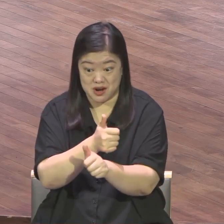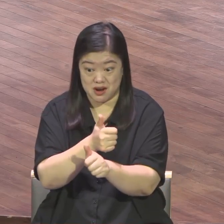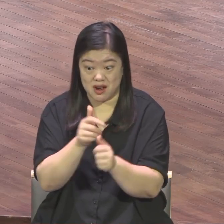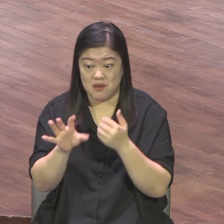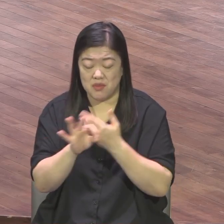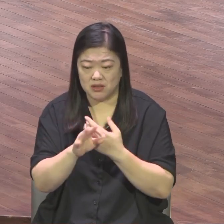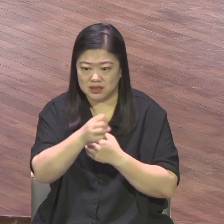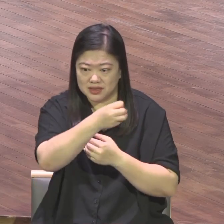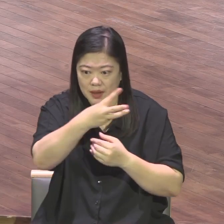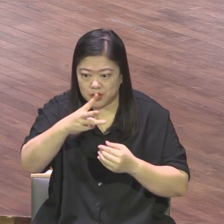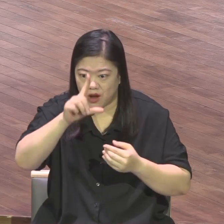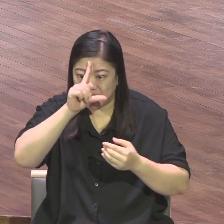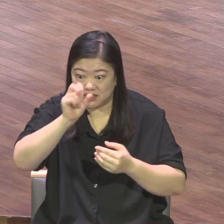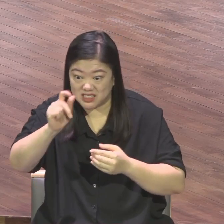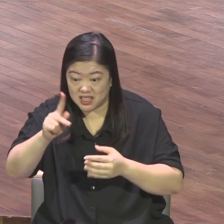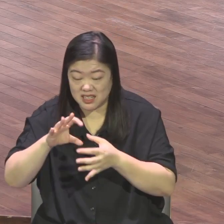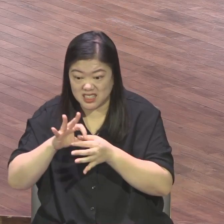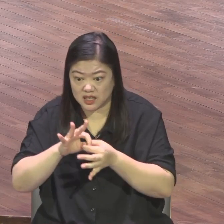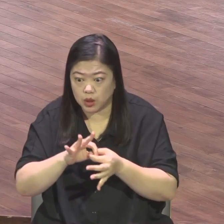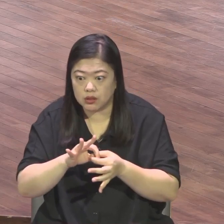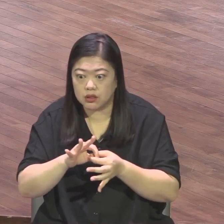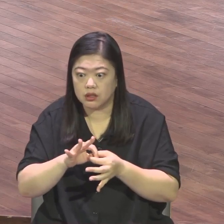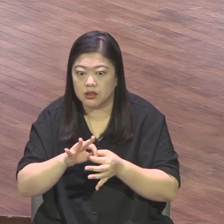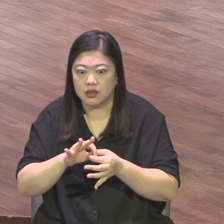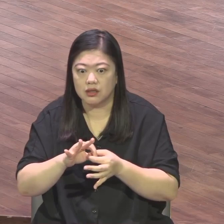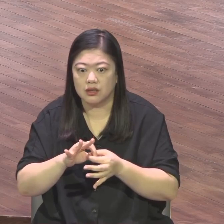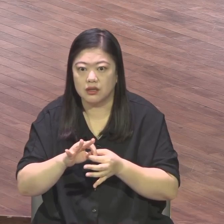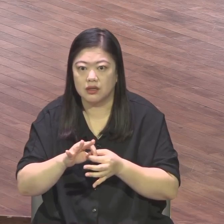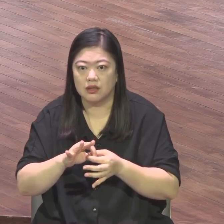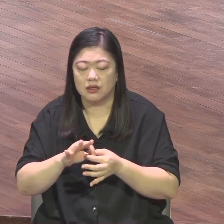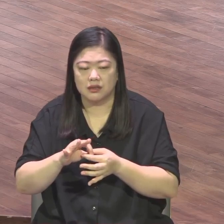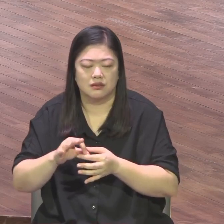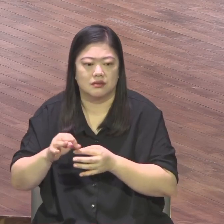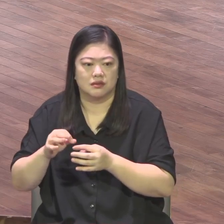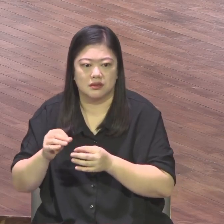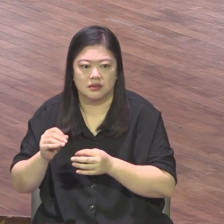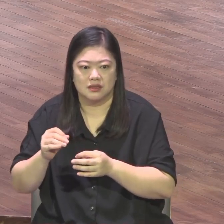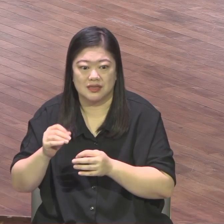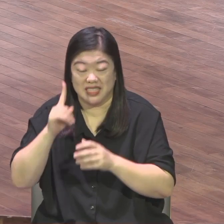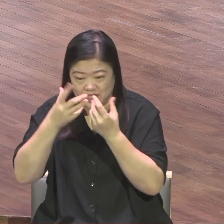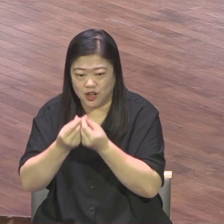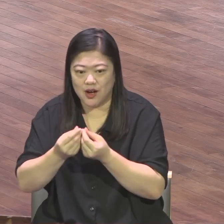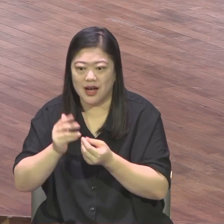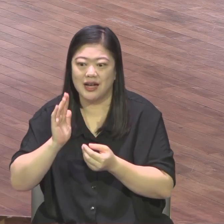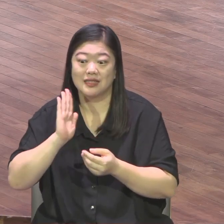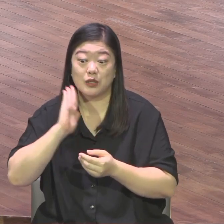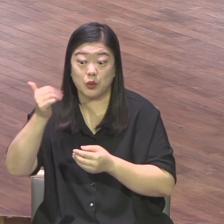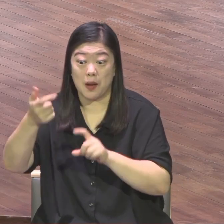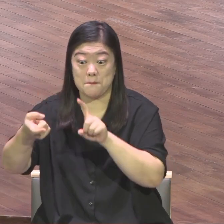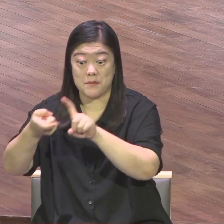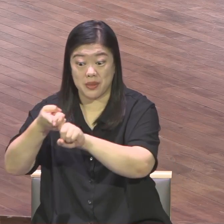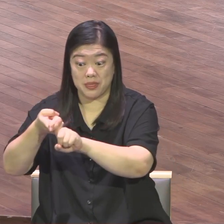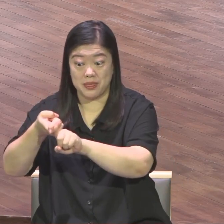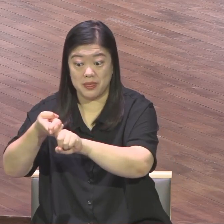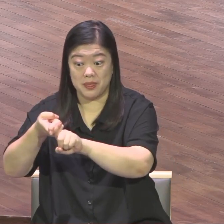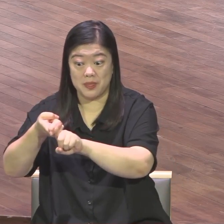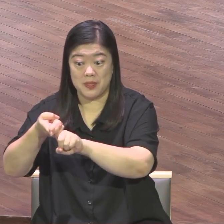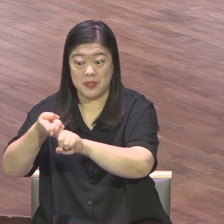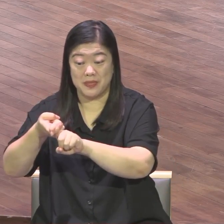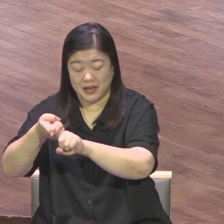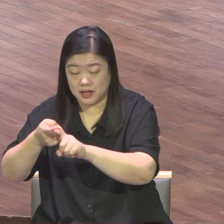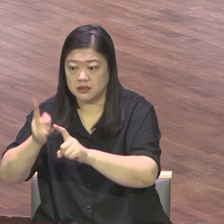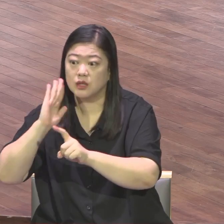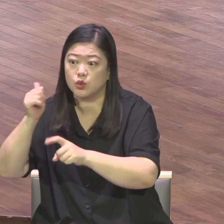언제든지 눈치를 봐야 돼. 그 정기호 씨 하도 열받게 지가 대통령 나올 때 떨어지지만 하도 고심거리고 살다 피곤하니까